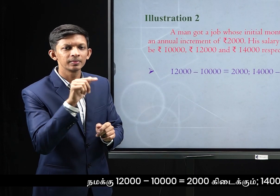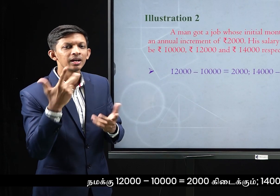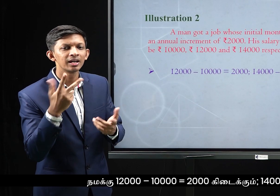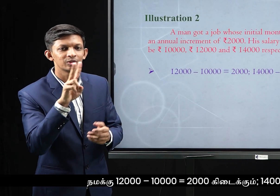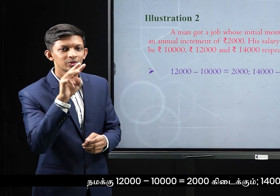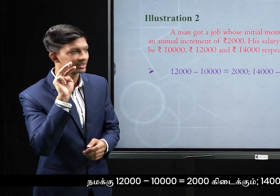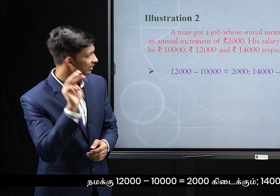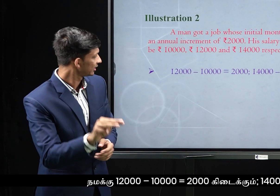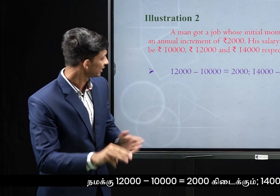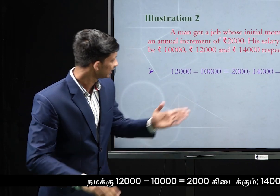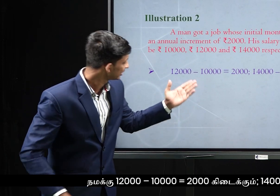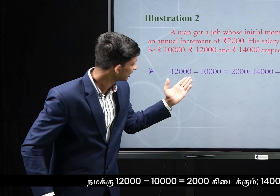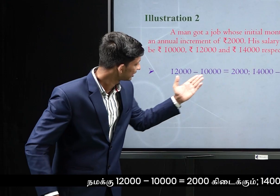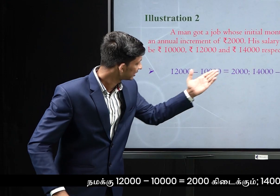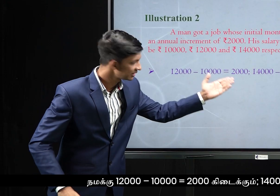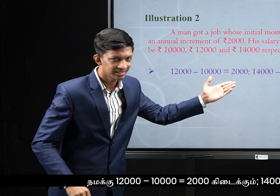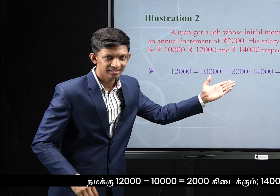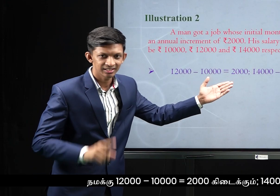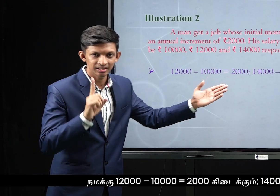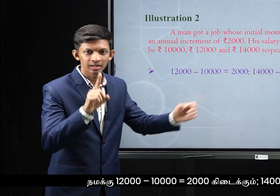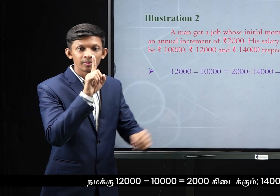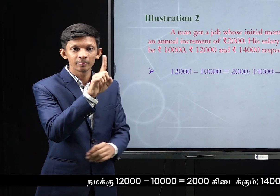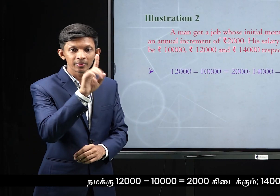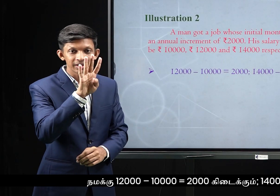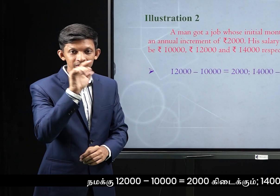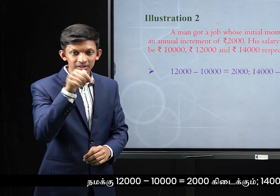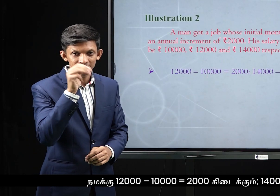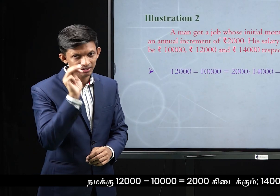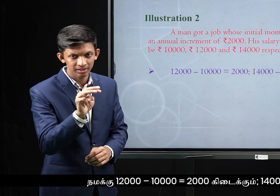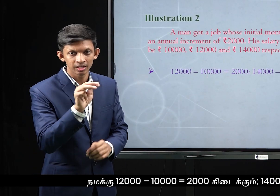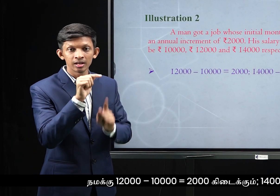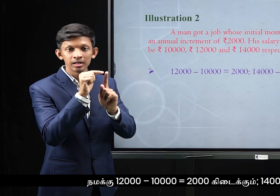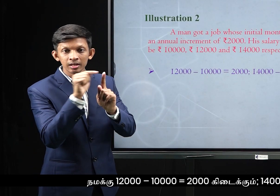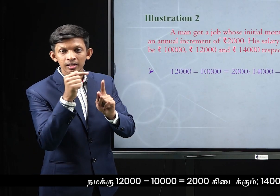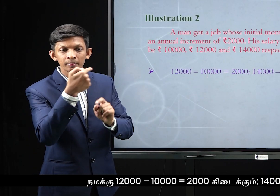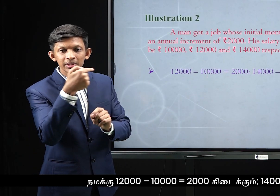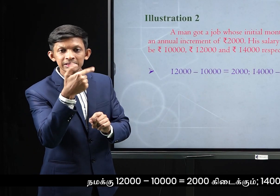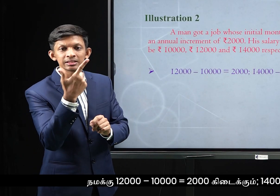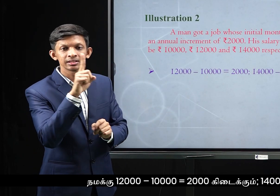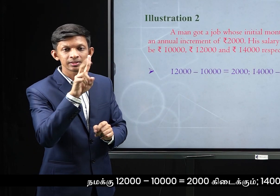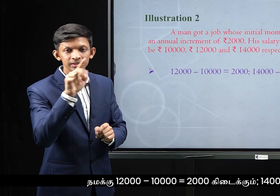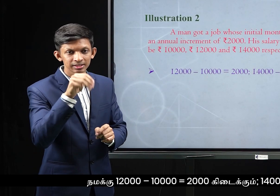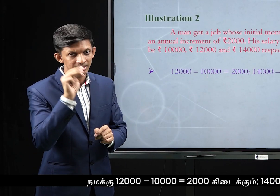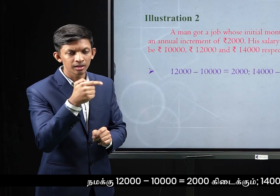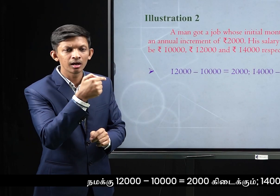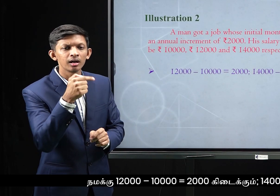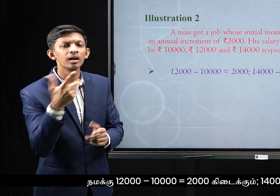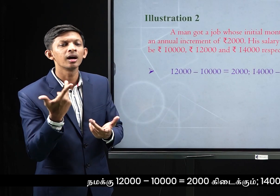10,000 ஈடு 2,000 கிடைக்கும். 14,000 கழித்தல் 12,000 ஈடு 2,000.